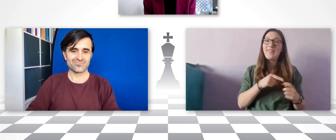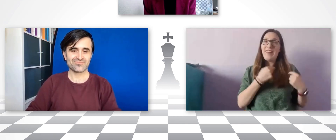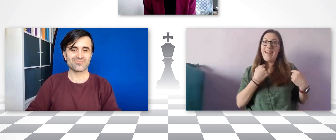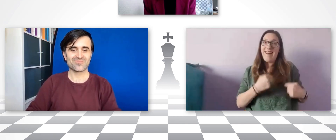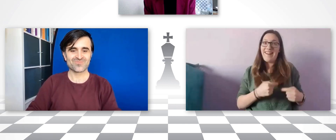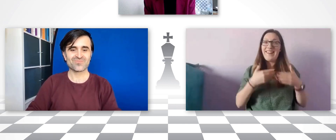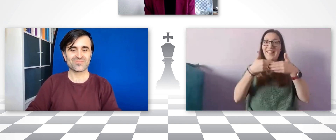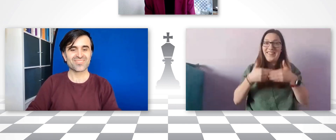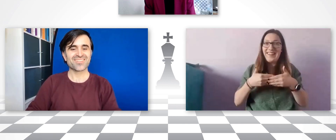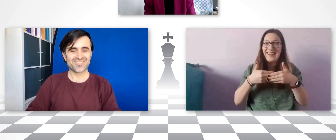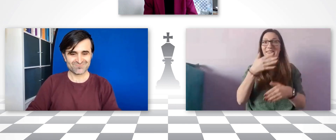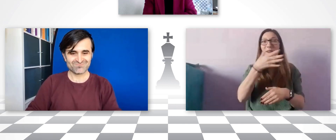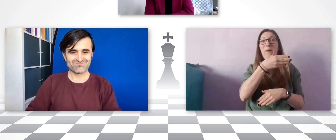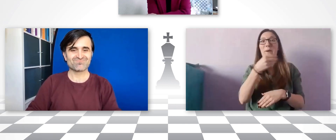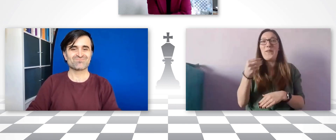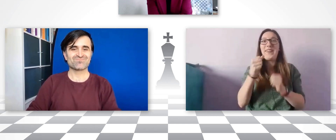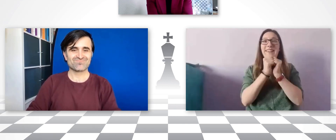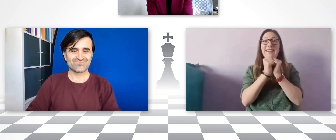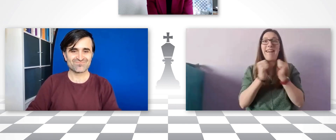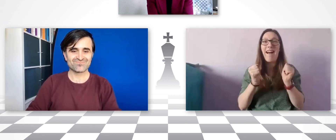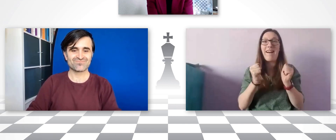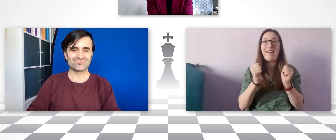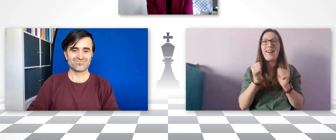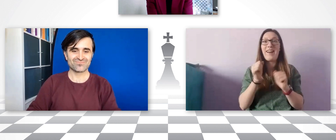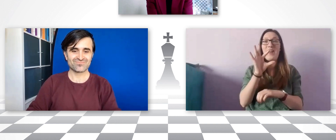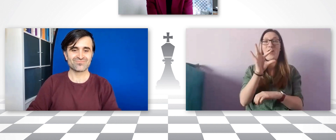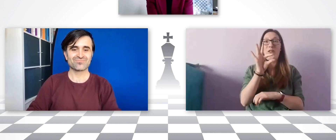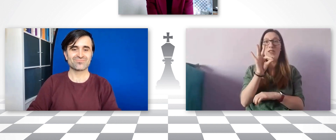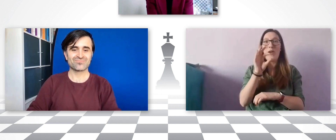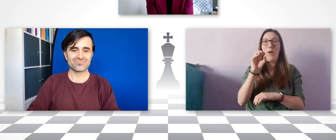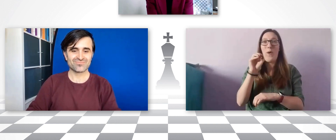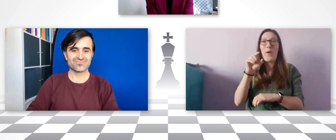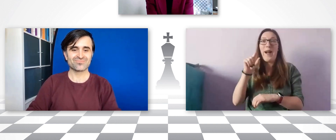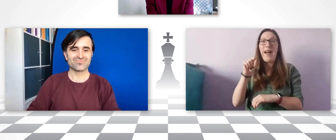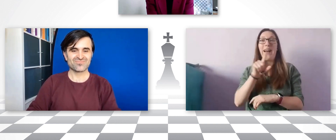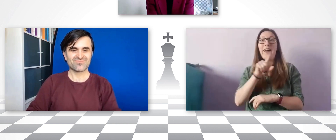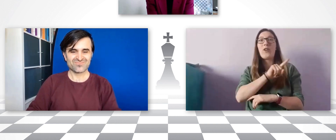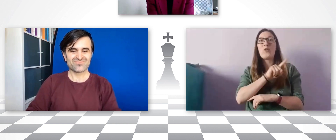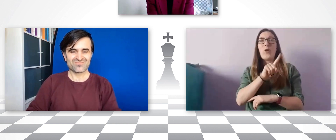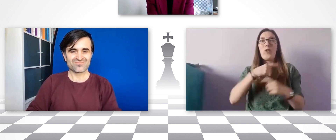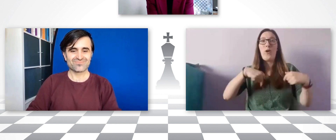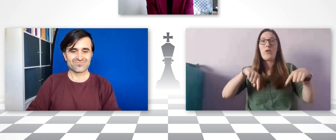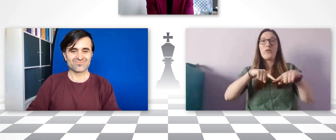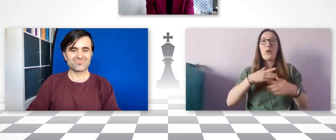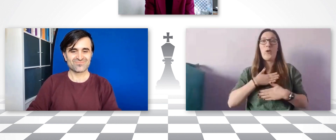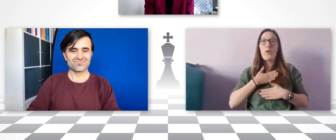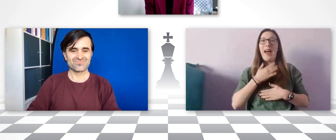met 100 jaar tot ons genoegen. Een club, een van de oudste clubs in Nederland.